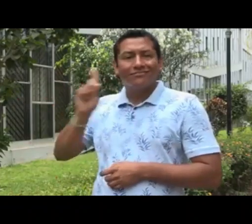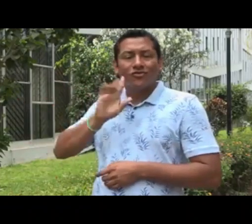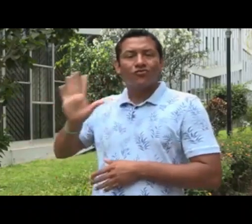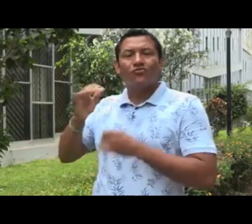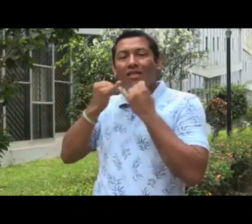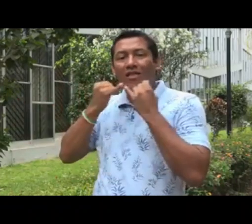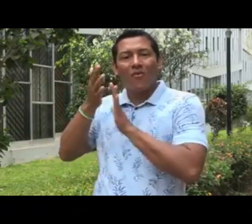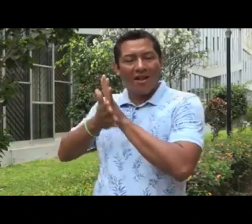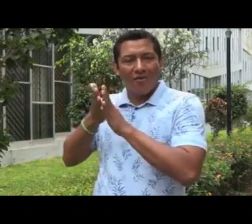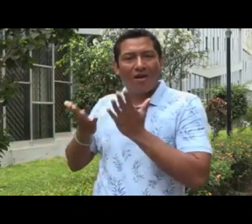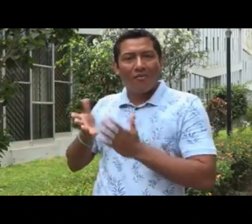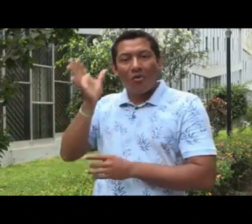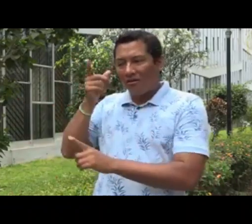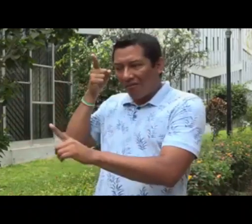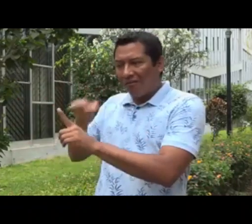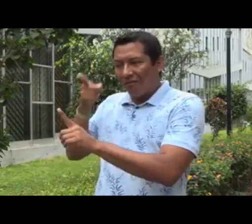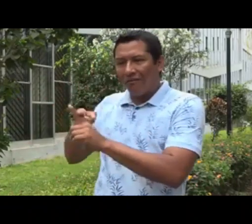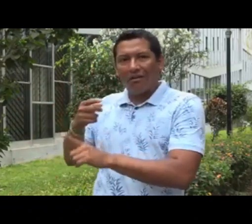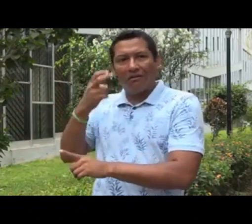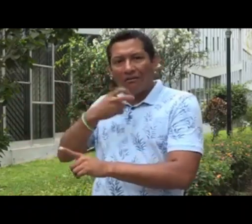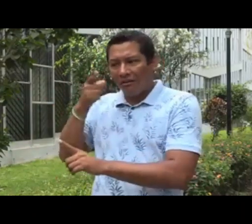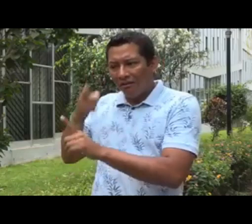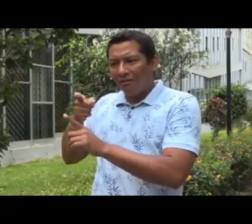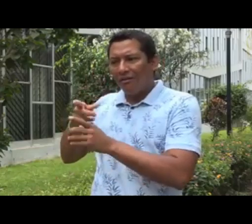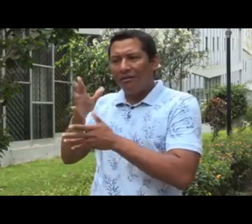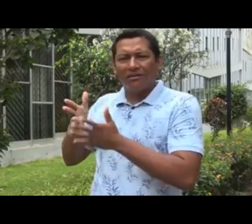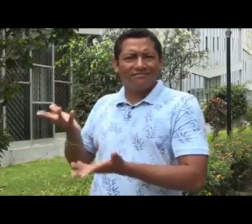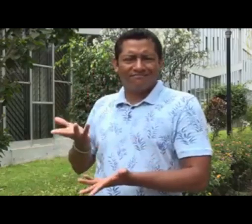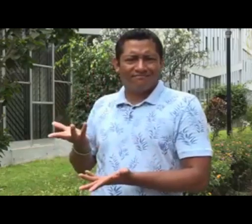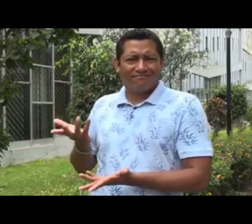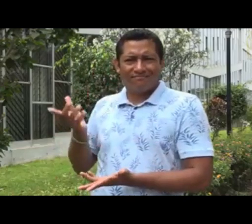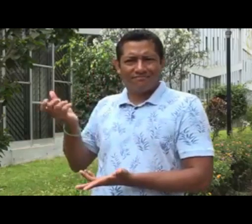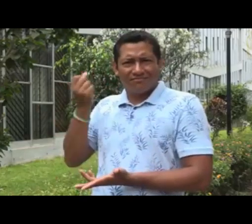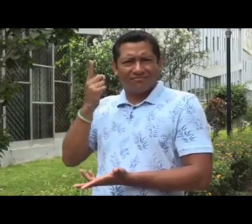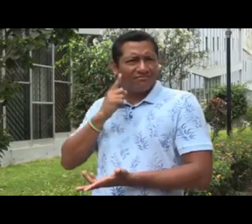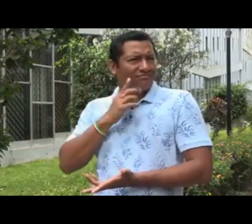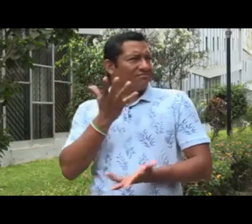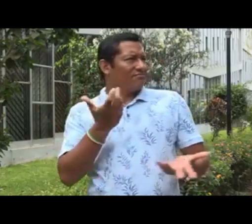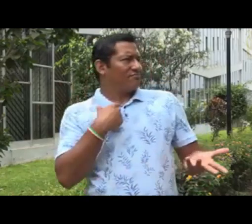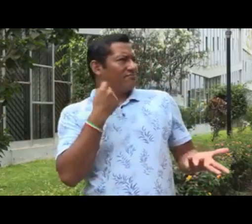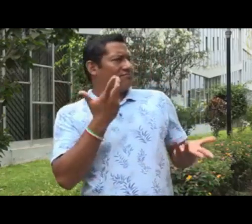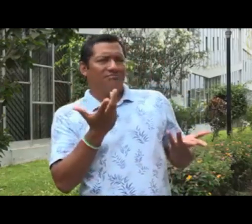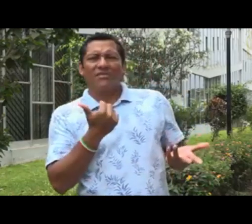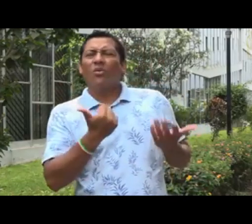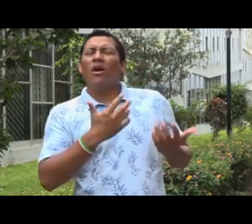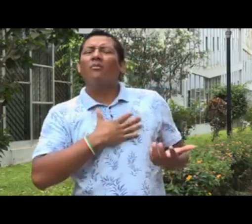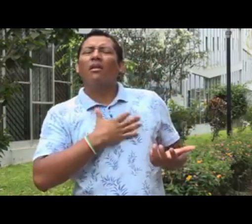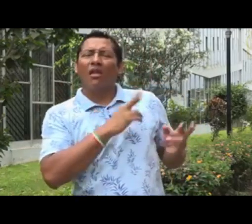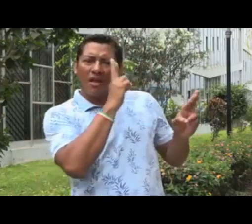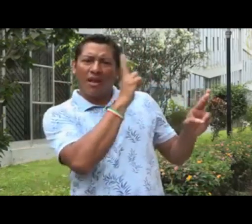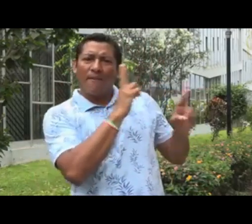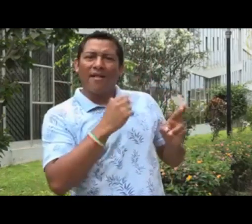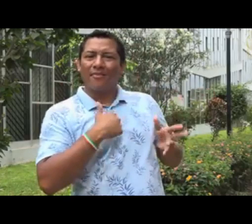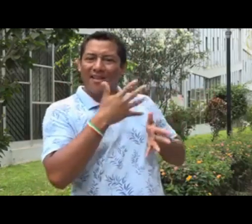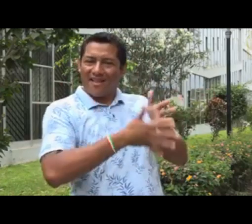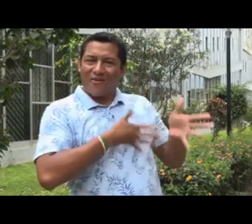Es importante que los oyentes sepan que hay una comunidad que tiene su propia lengua, que es la lengua de señas peruana, ¿no?